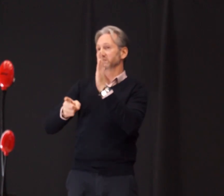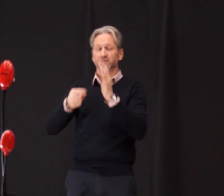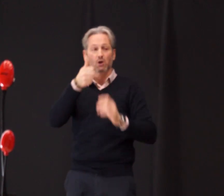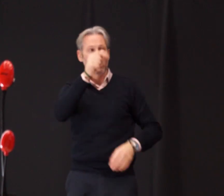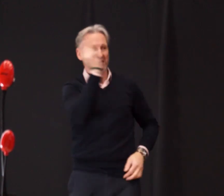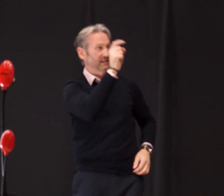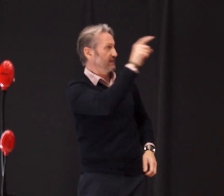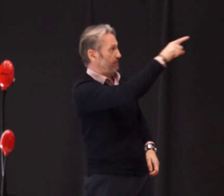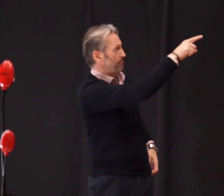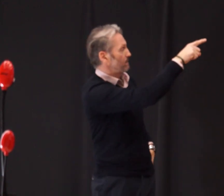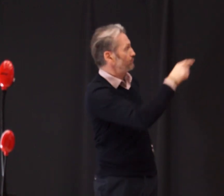un logiciel qui permet ça.